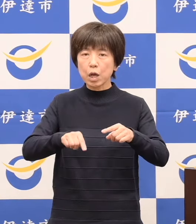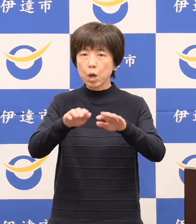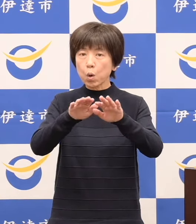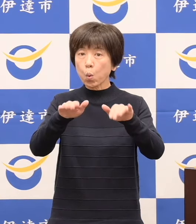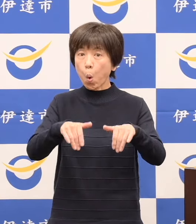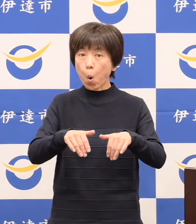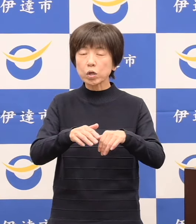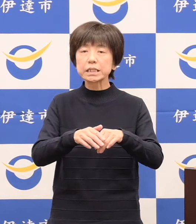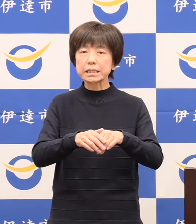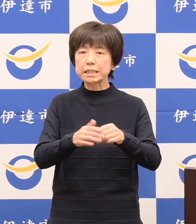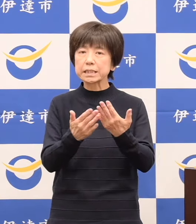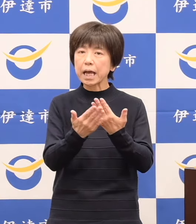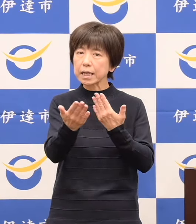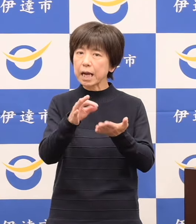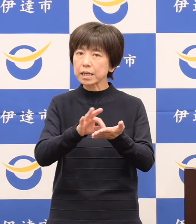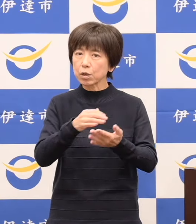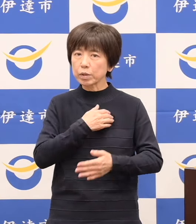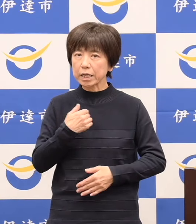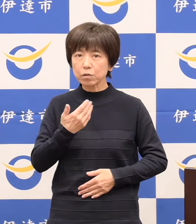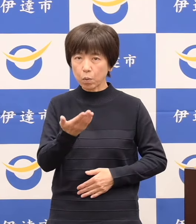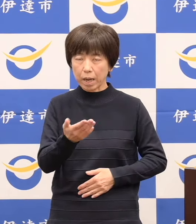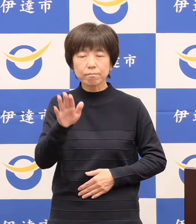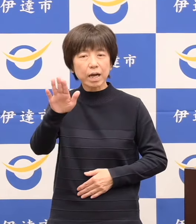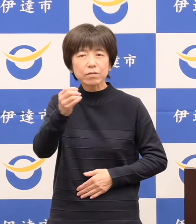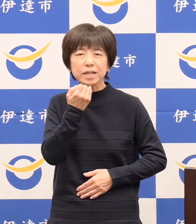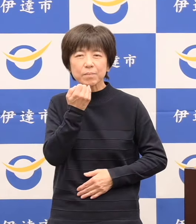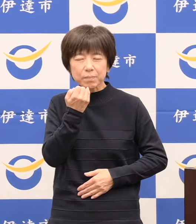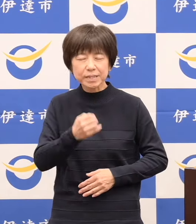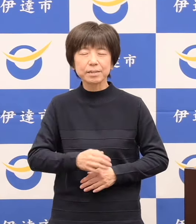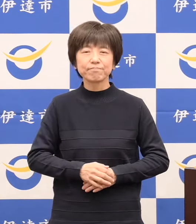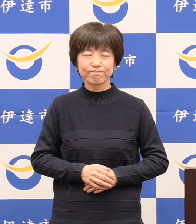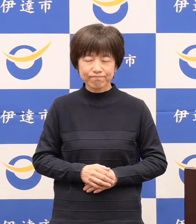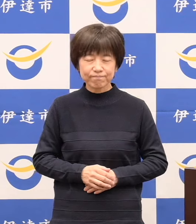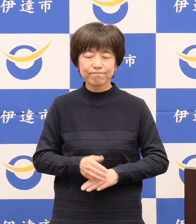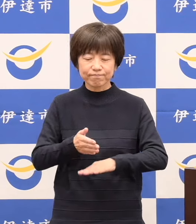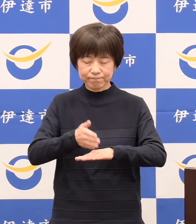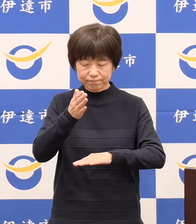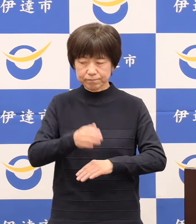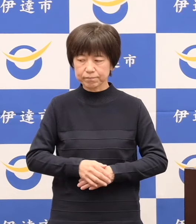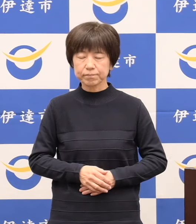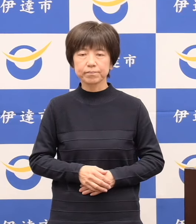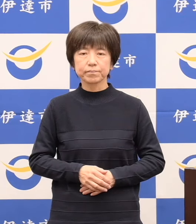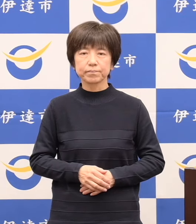勉強だったので、後でいいので教えていいですか。 はい、 すみません、ありがとうございます。